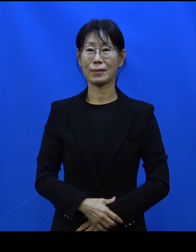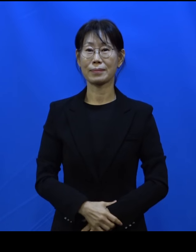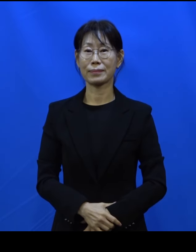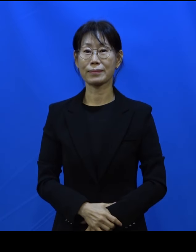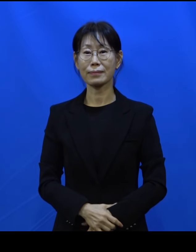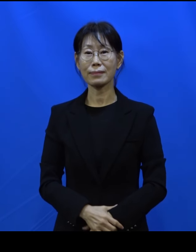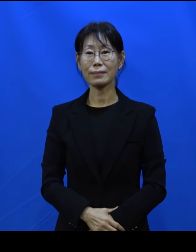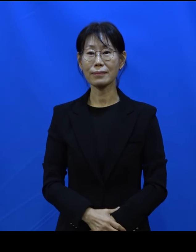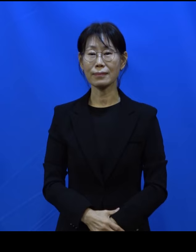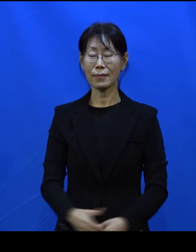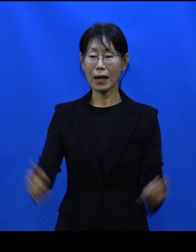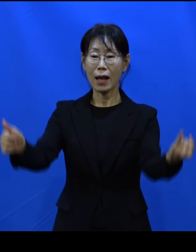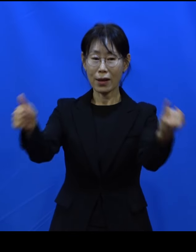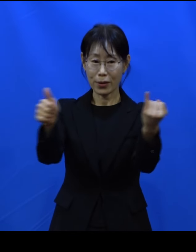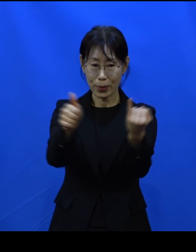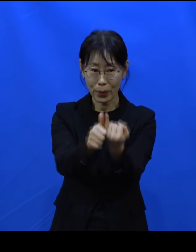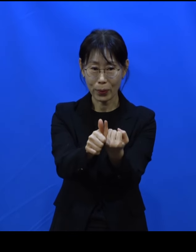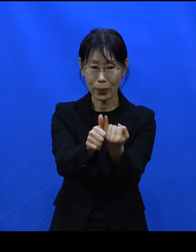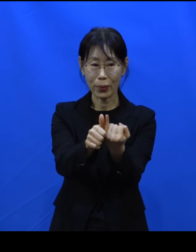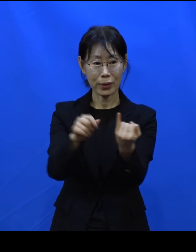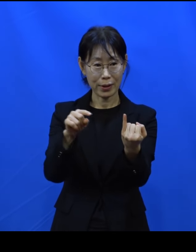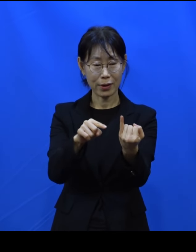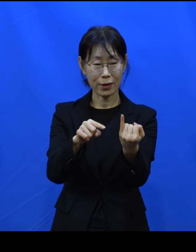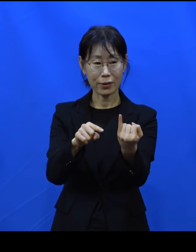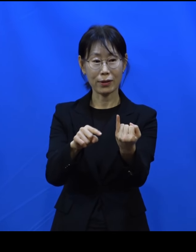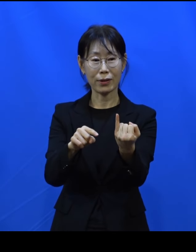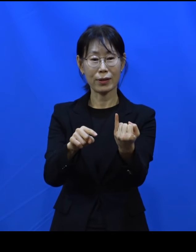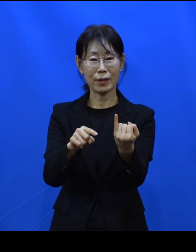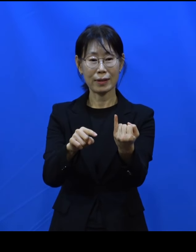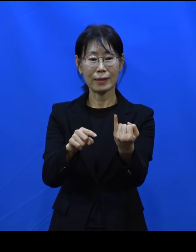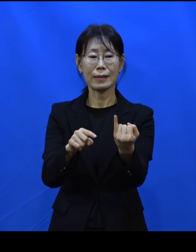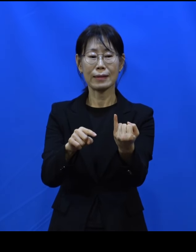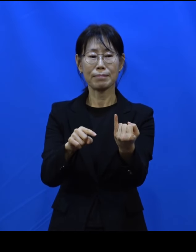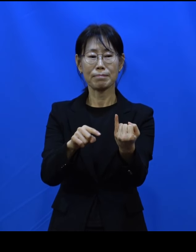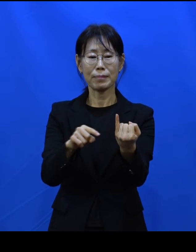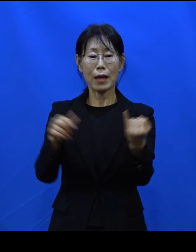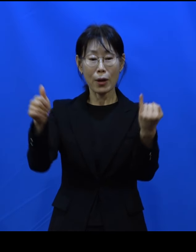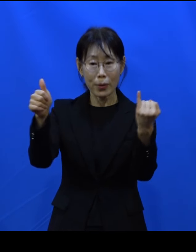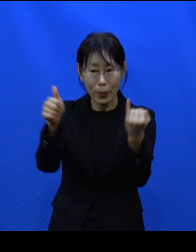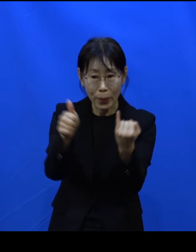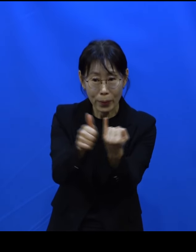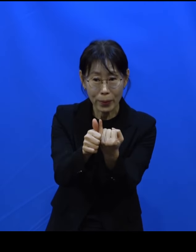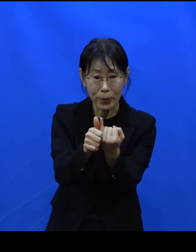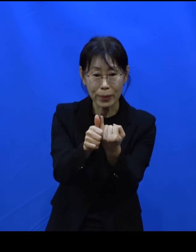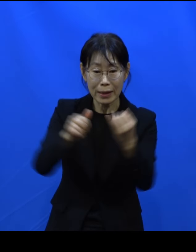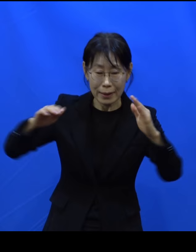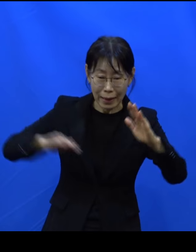그런 면에서 여러분, 결혼은 두 사람의 만족보다 그리스도에 대한 경배가 우선돼요.